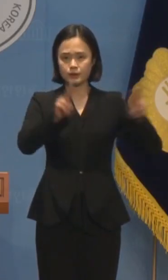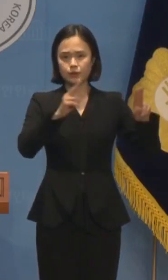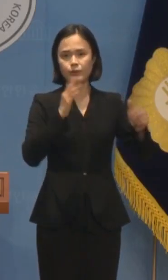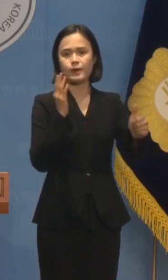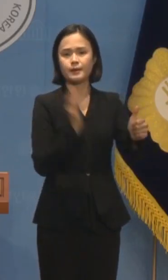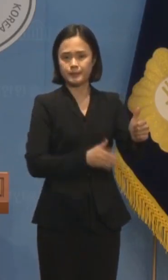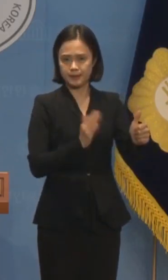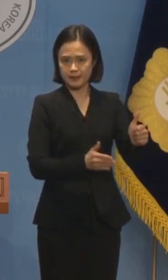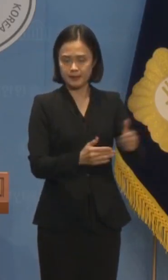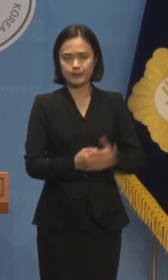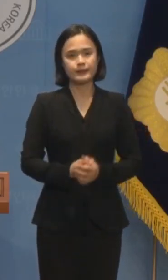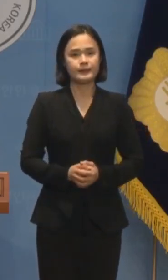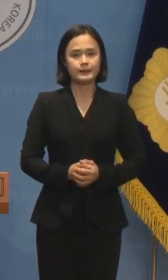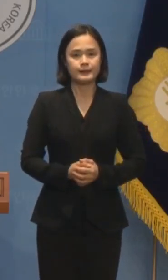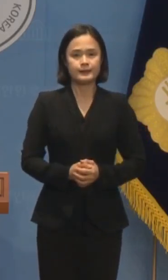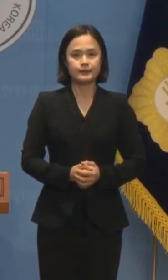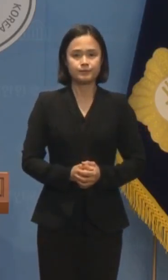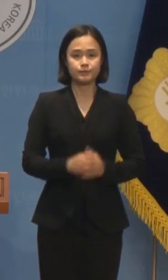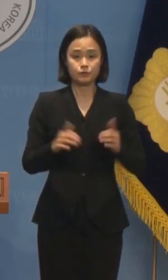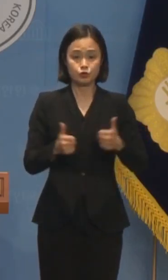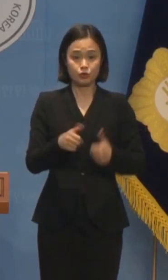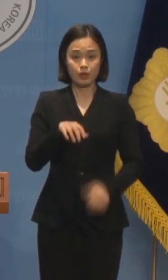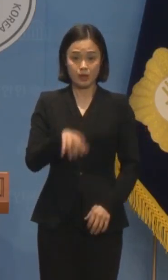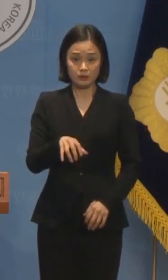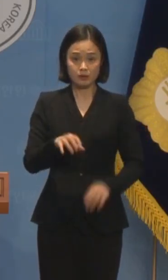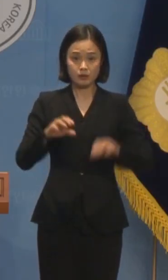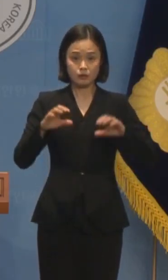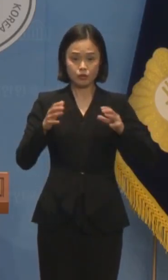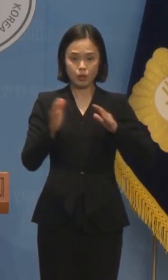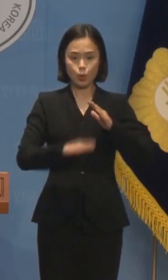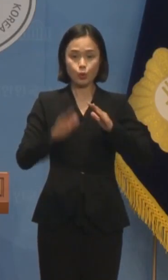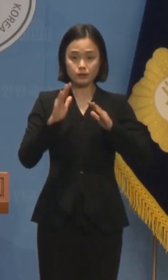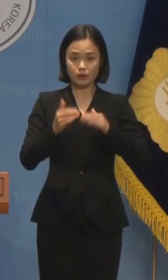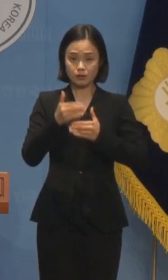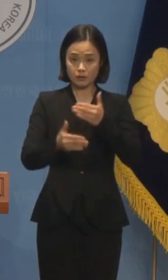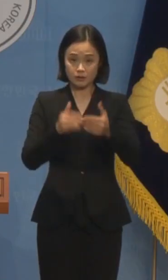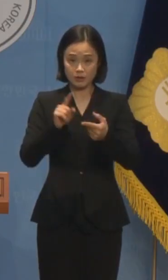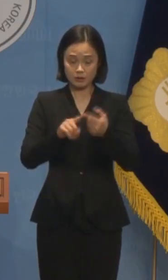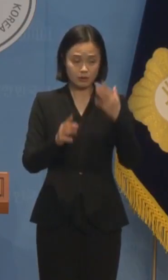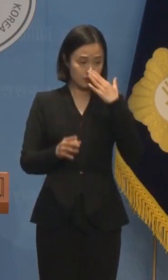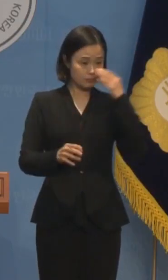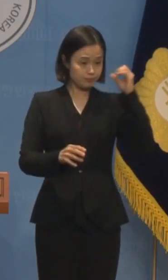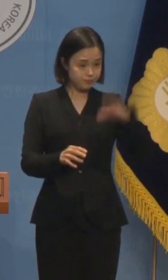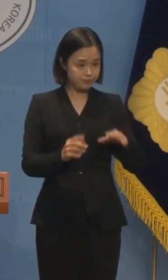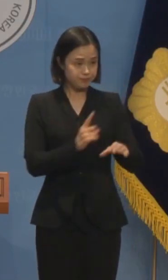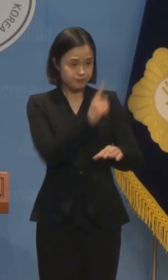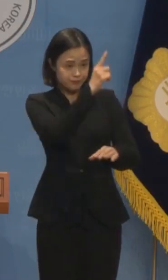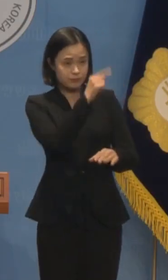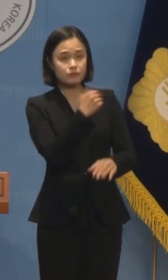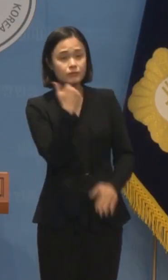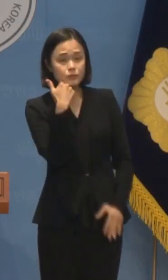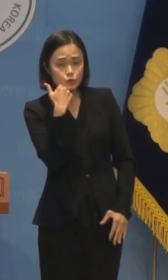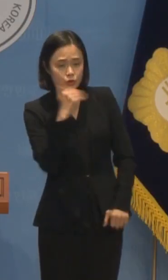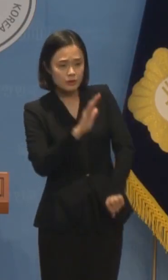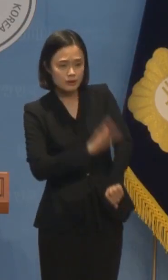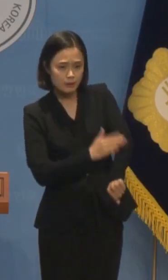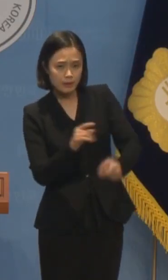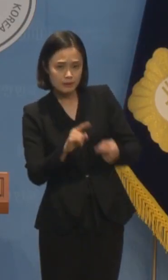또한 국회에서 국가의 공적 절차를 무너뜨린 보이지 않는 손이 누구인지